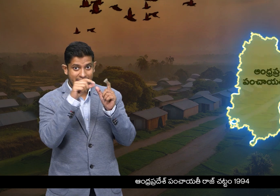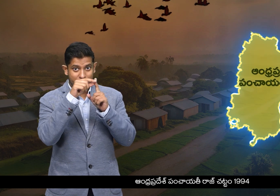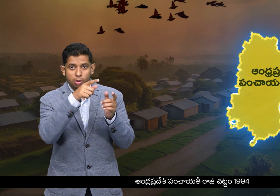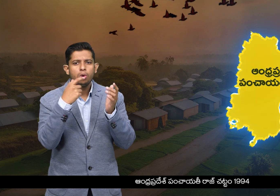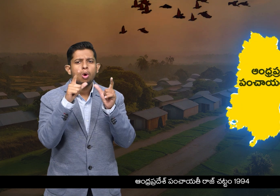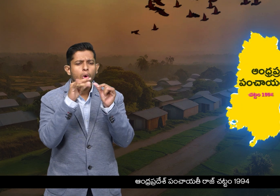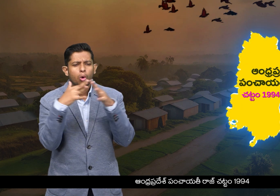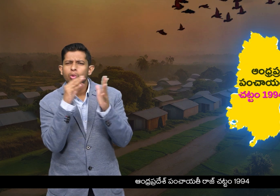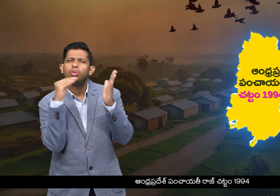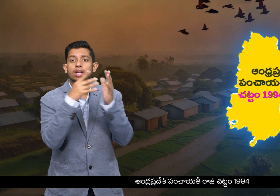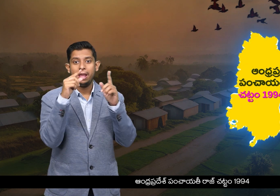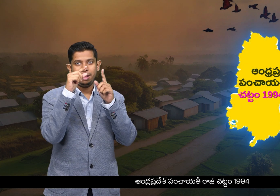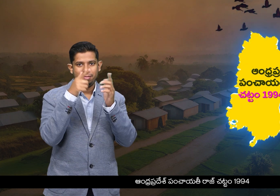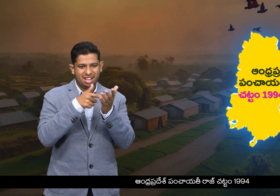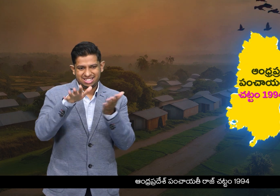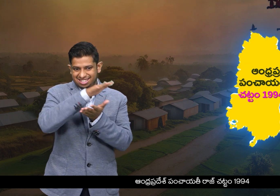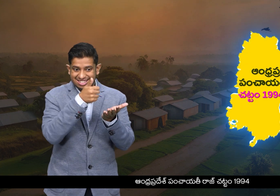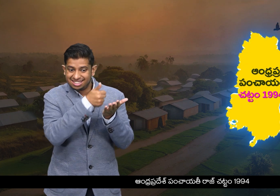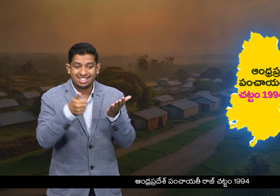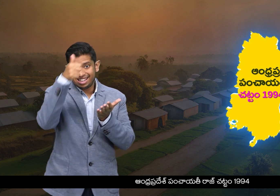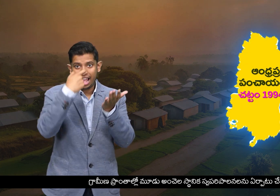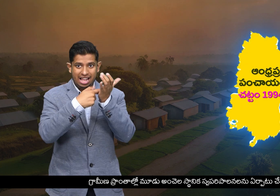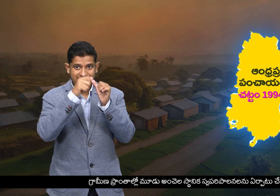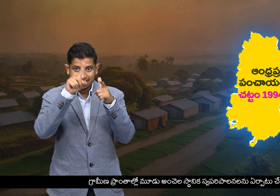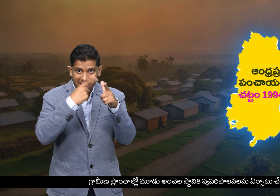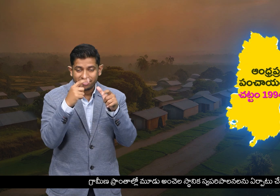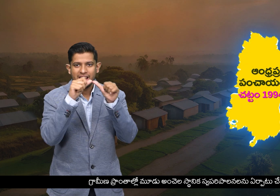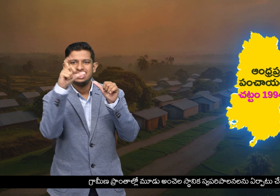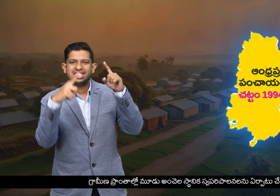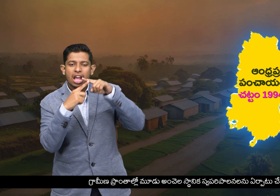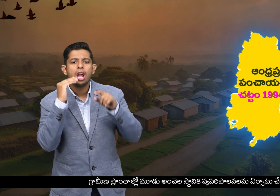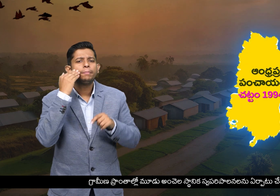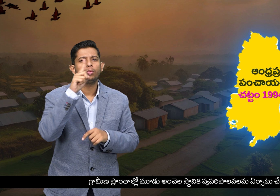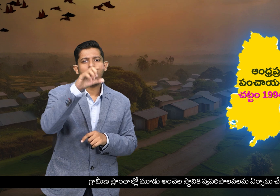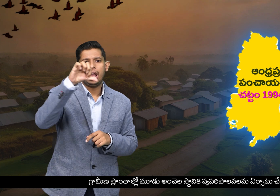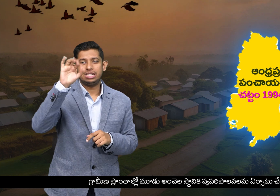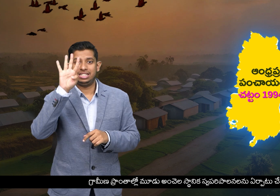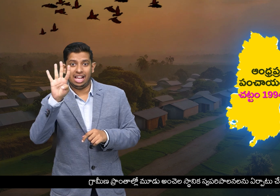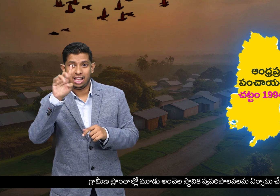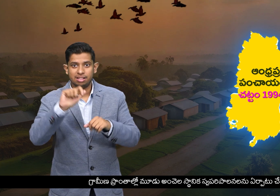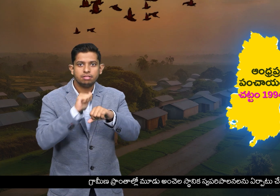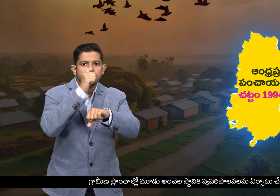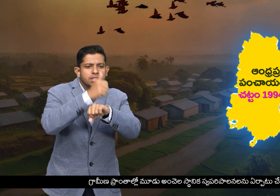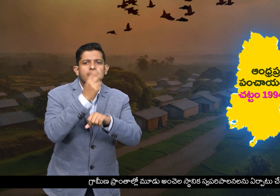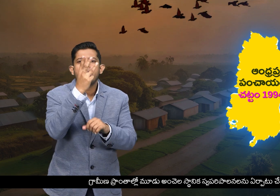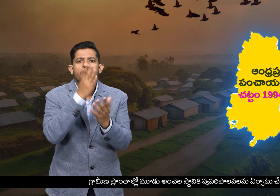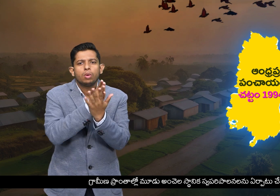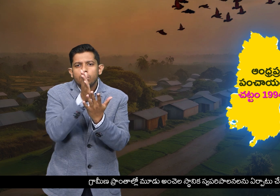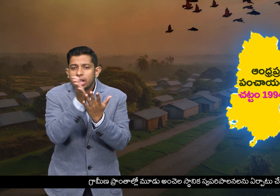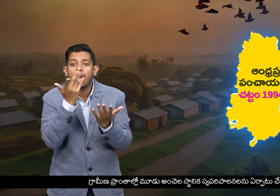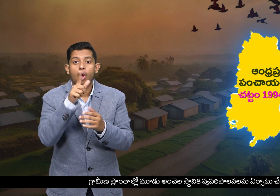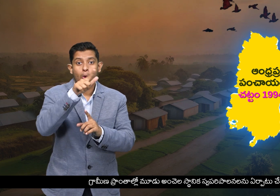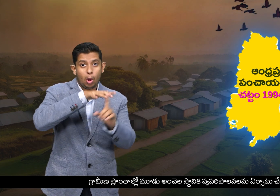ఆంధ్రప్రదేశ్ పంచాయతీరాజ్ చట్టం 1994 గ్రామీణ ప్రాంతాల్లో 3 అంచెల స్థానిక స్వపరిపాలనను